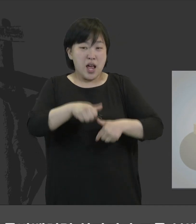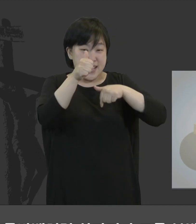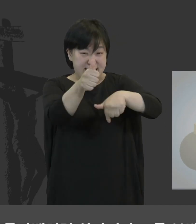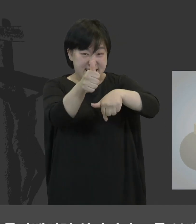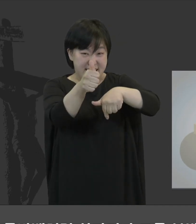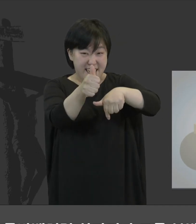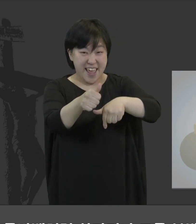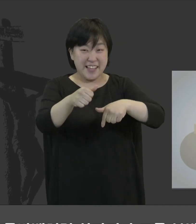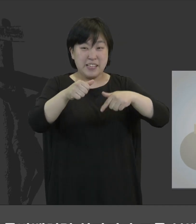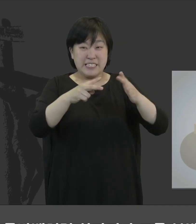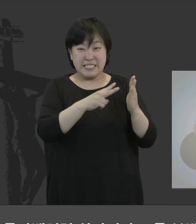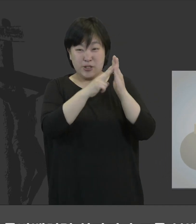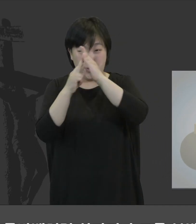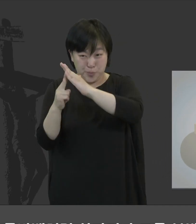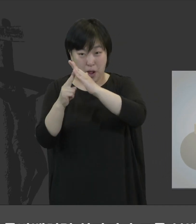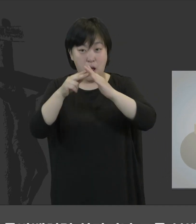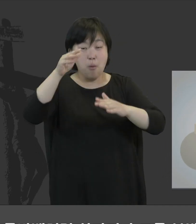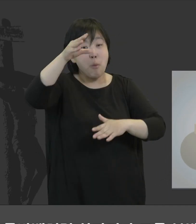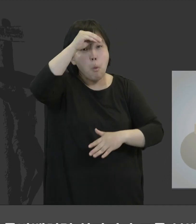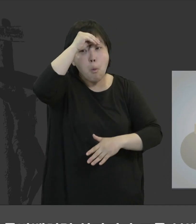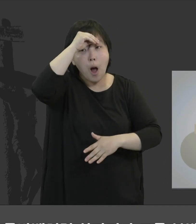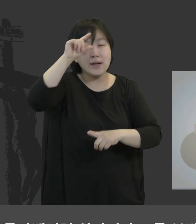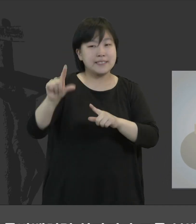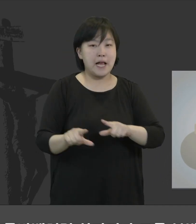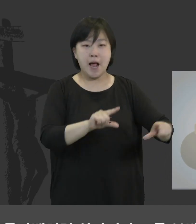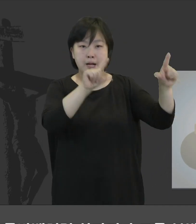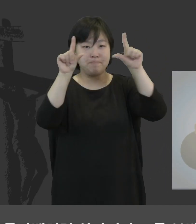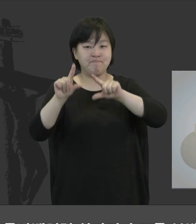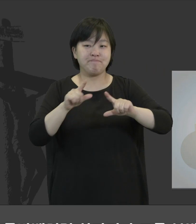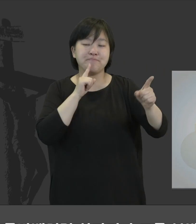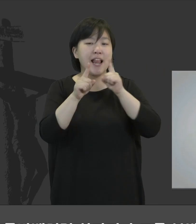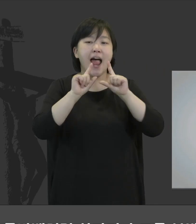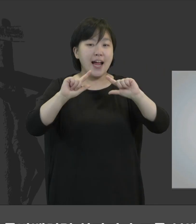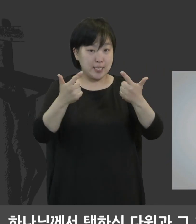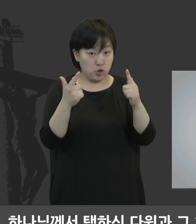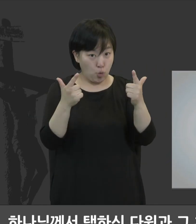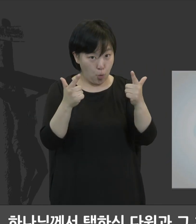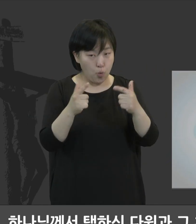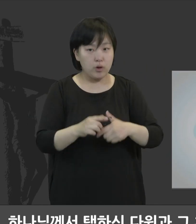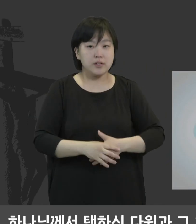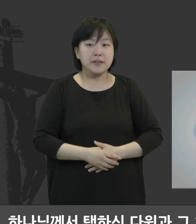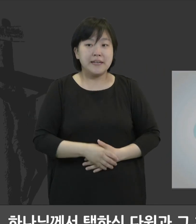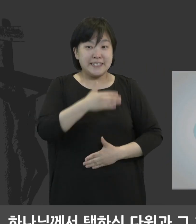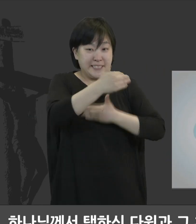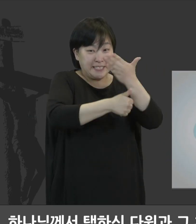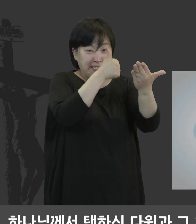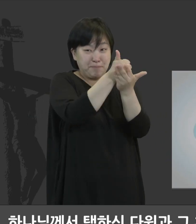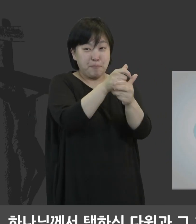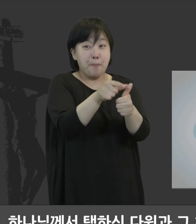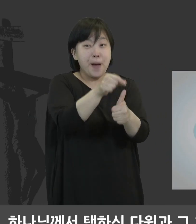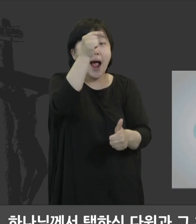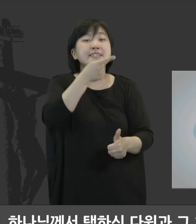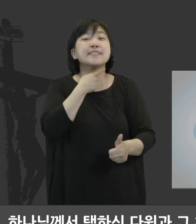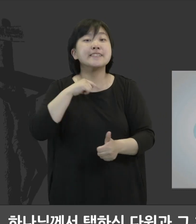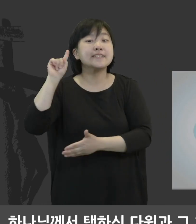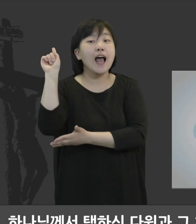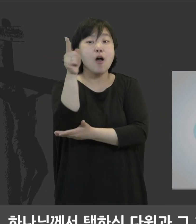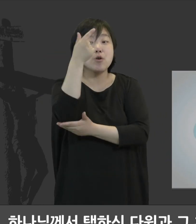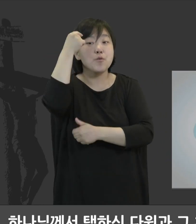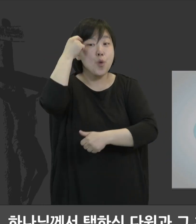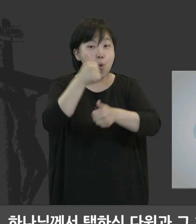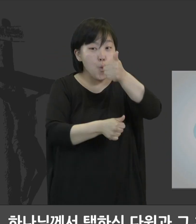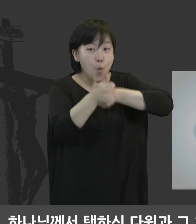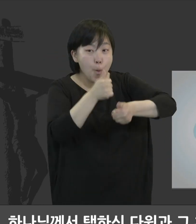학계는 스룹바벨처럼 살라거나 그를 본받으라고 말하는 것이 아닙니다. 하나님께서 택하신 다윗과 그 후손에